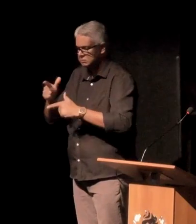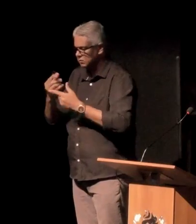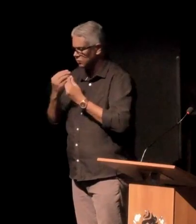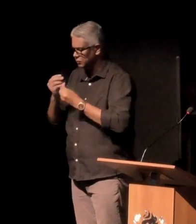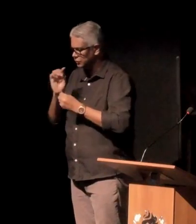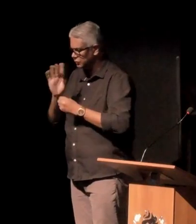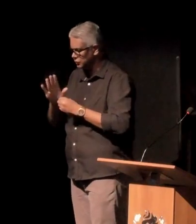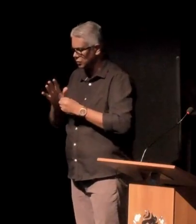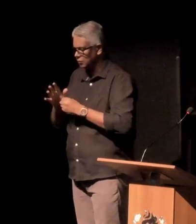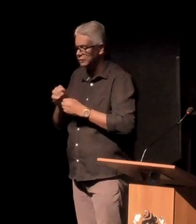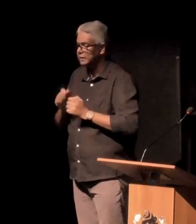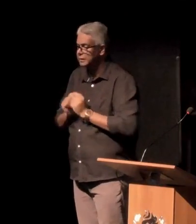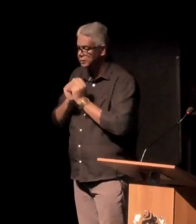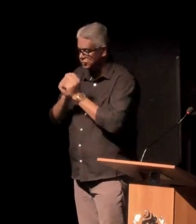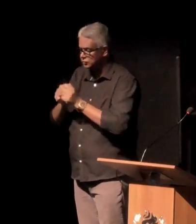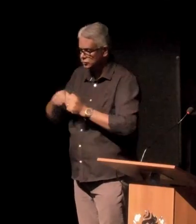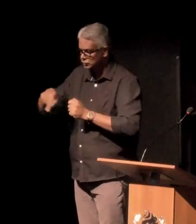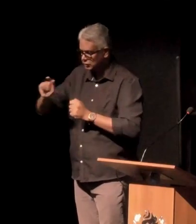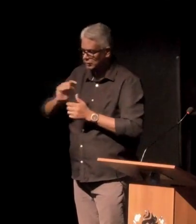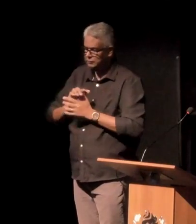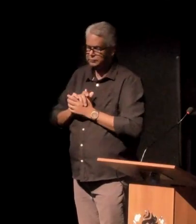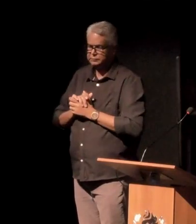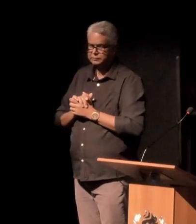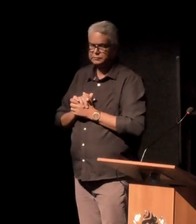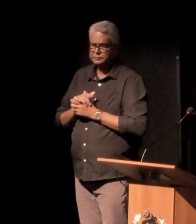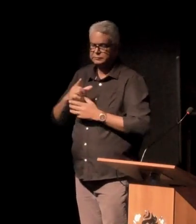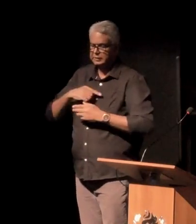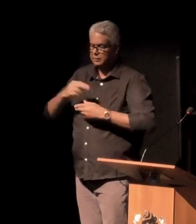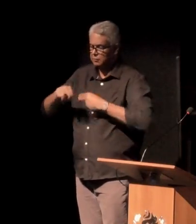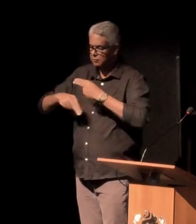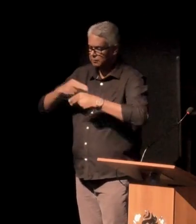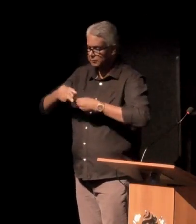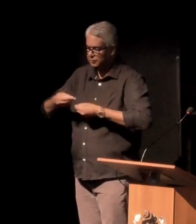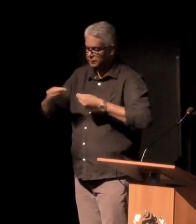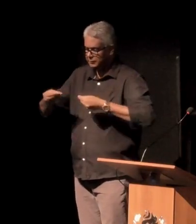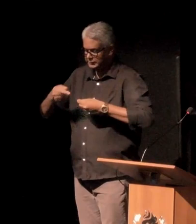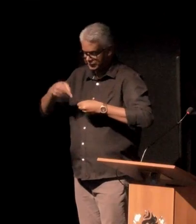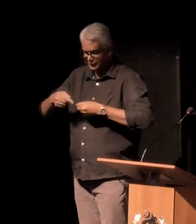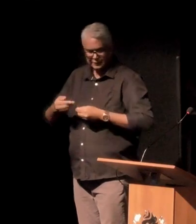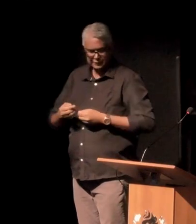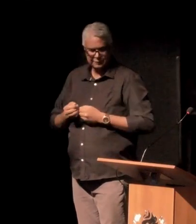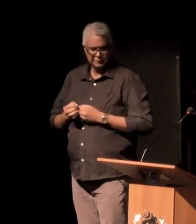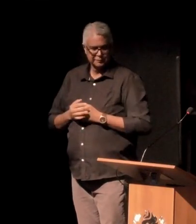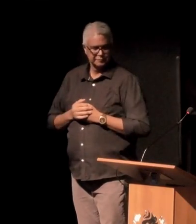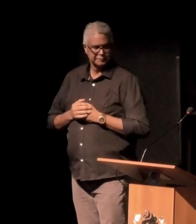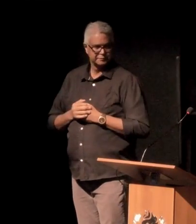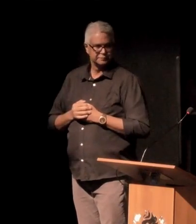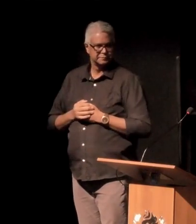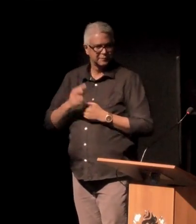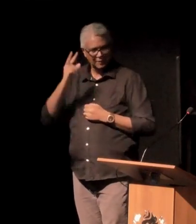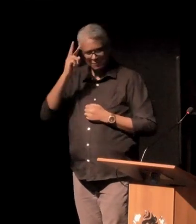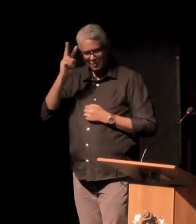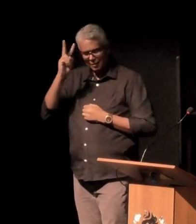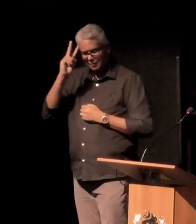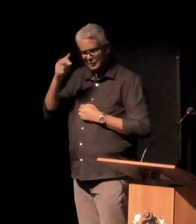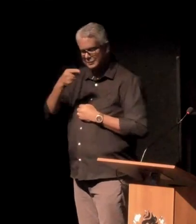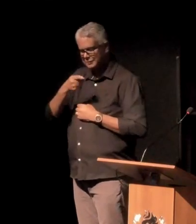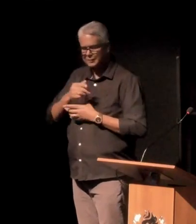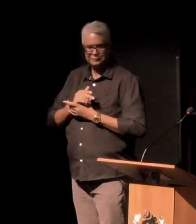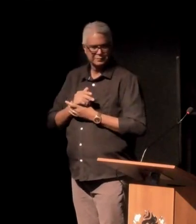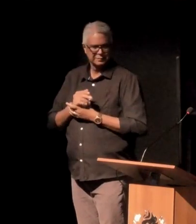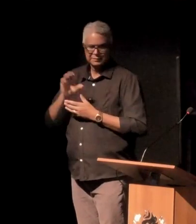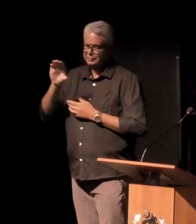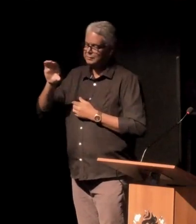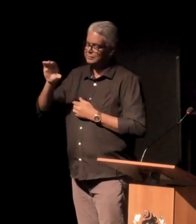a gente tem que ir lá e aí tem uma um presentinho aqui para você é uma lembrancinha do